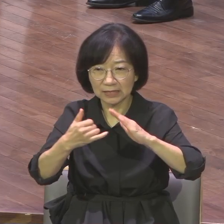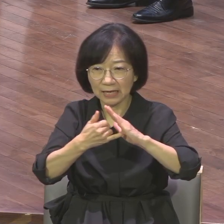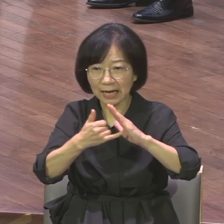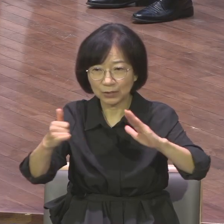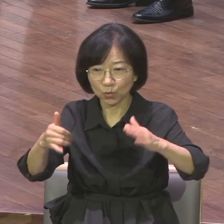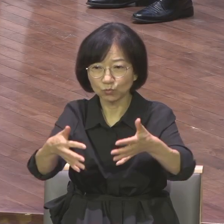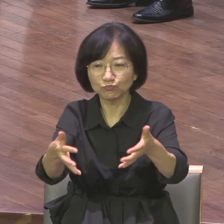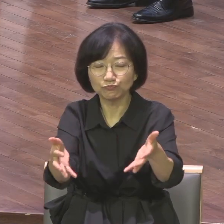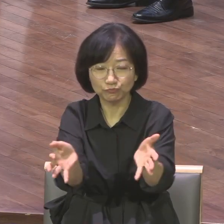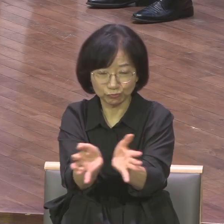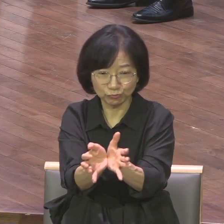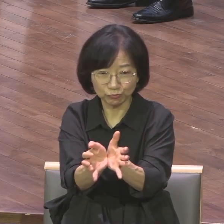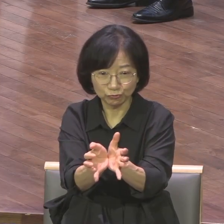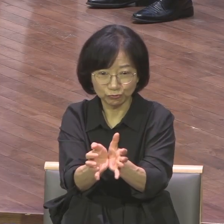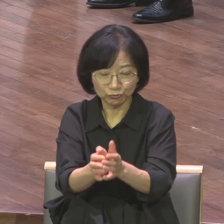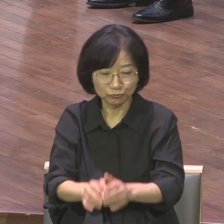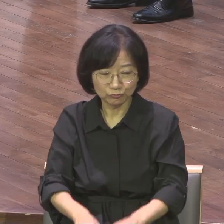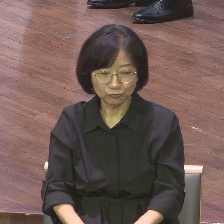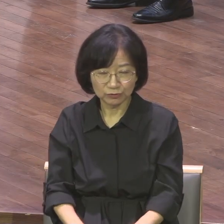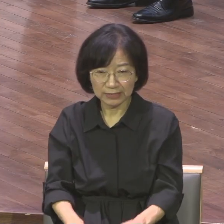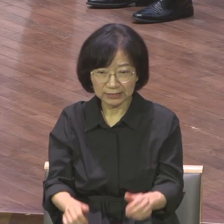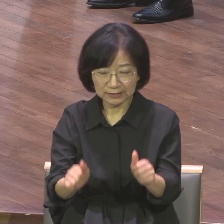성평등 가족. 성이 평등합니까?